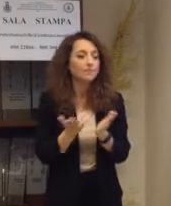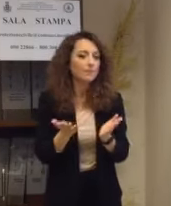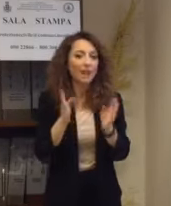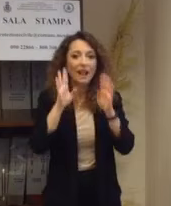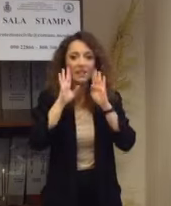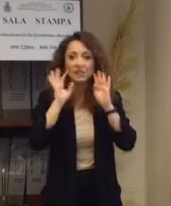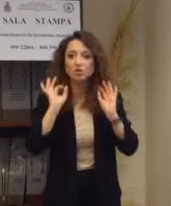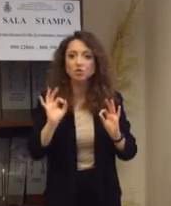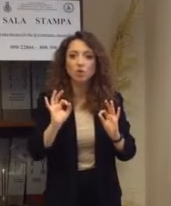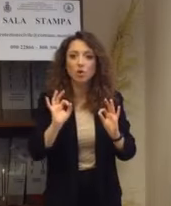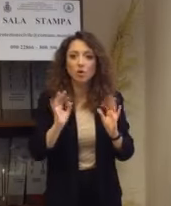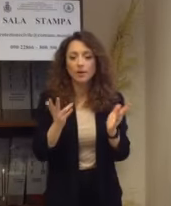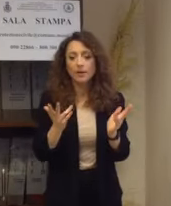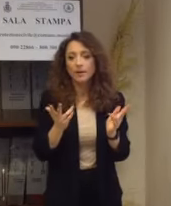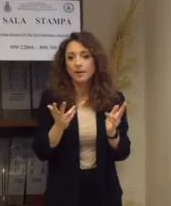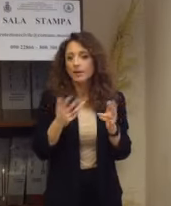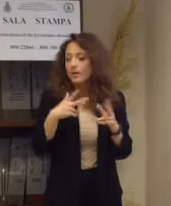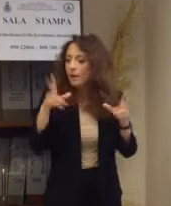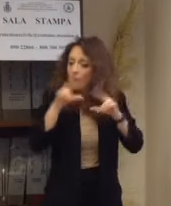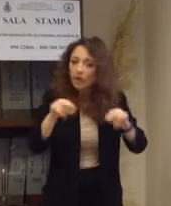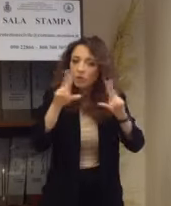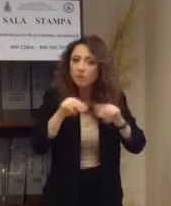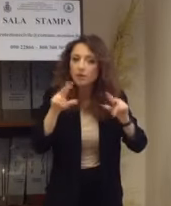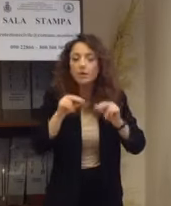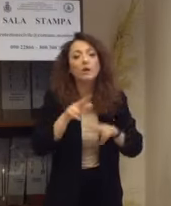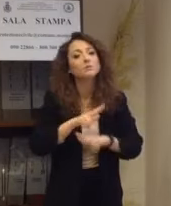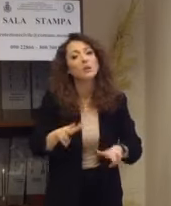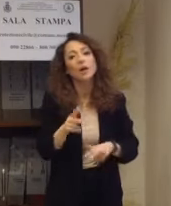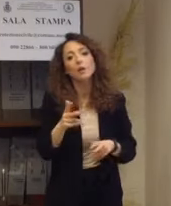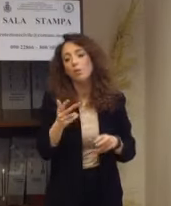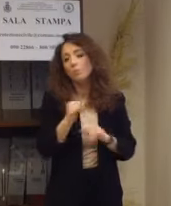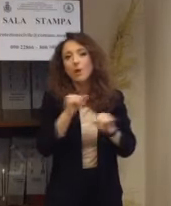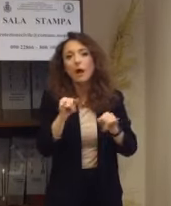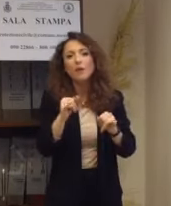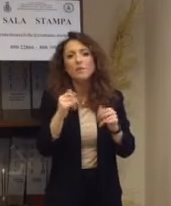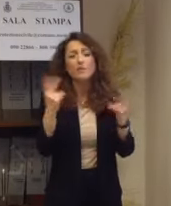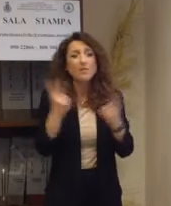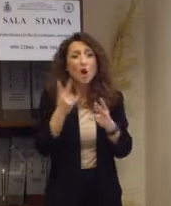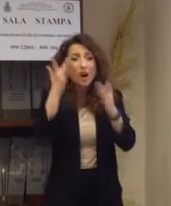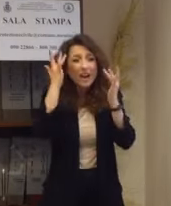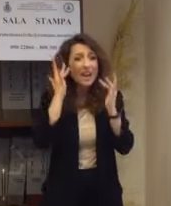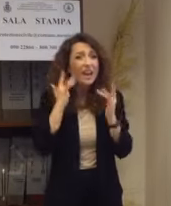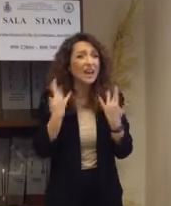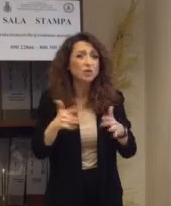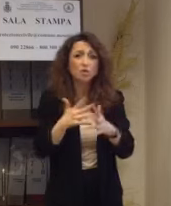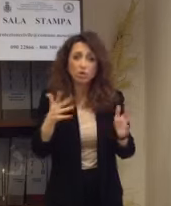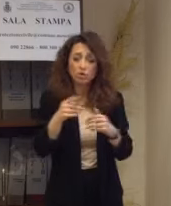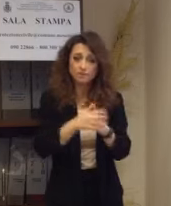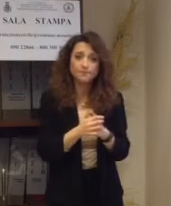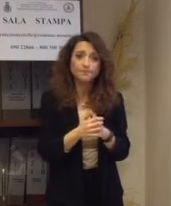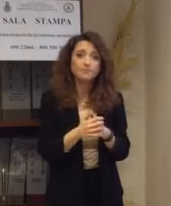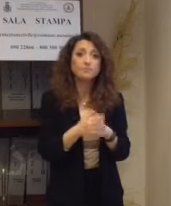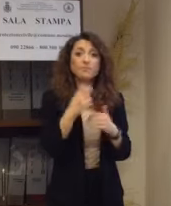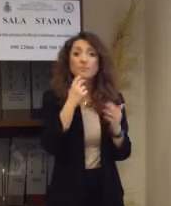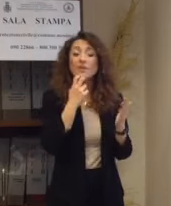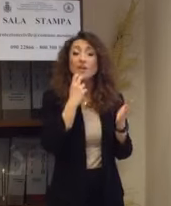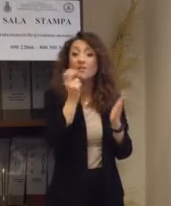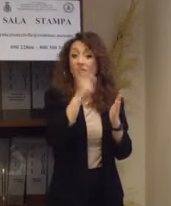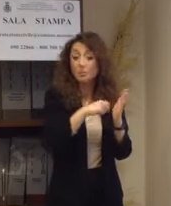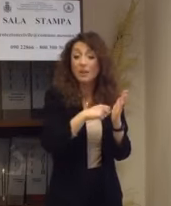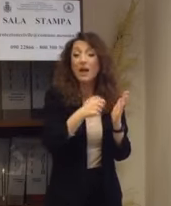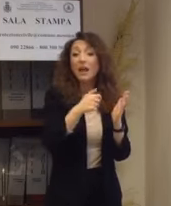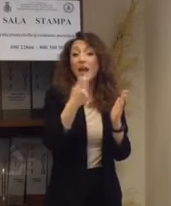di dirvelo, perché è rischioso, è veramente rischioso. Il verbale ai sensi dell'ordinanza sindacale 61 per